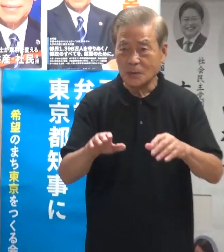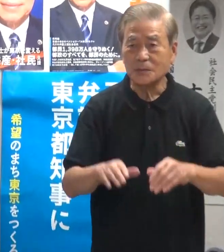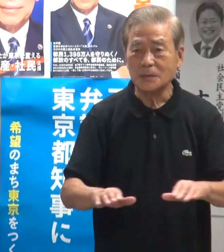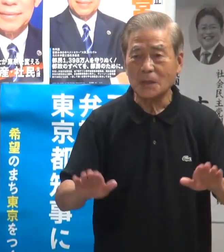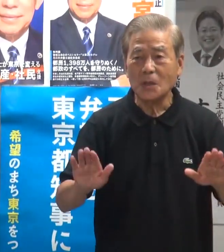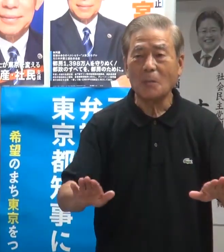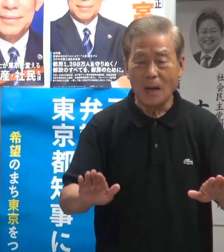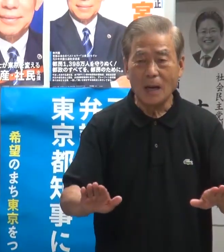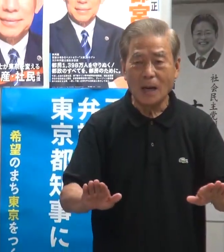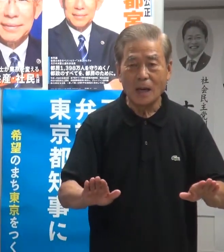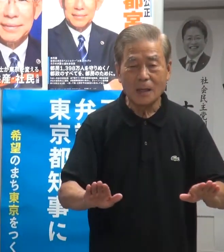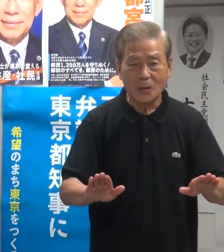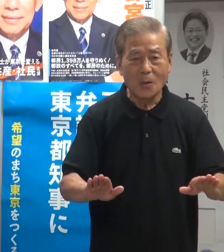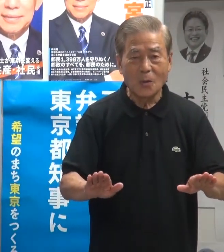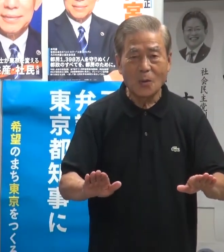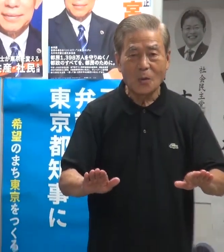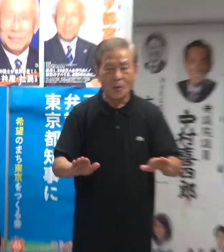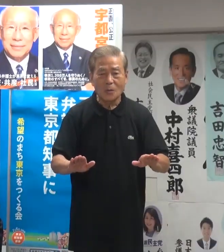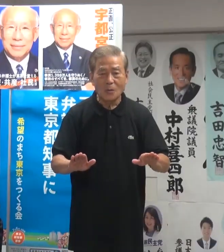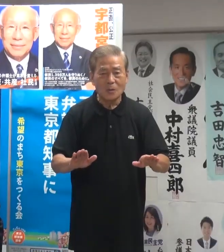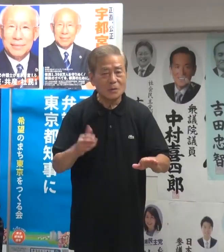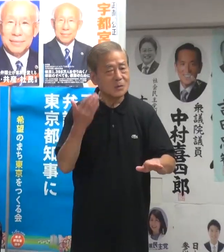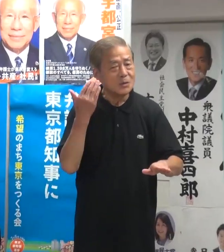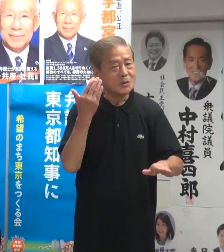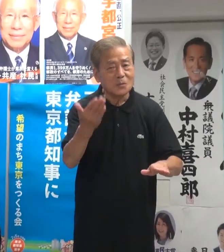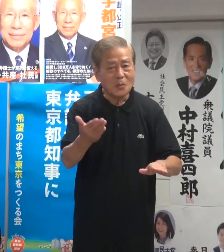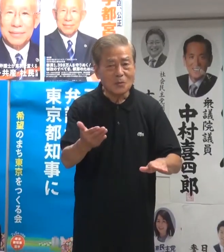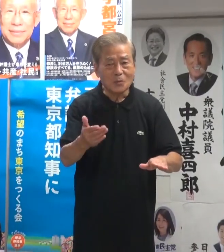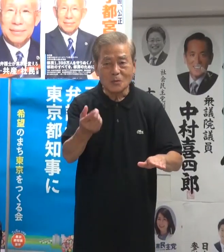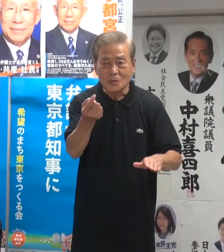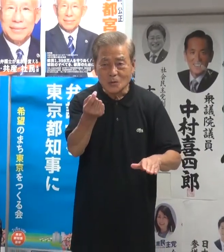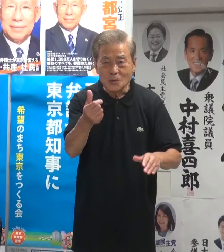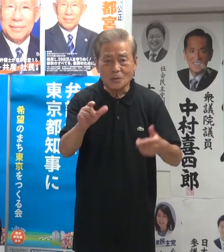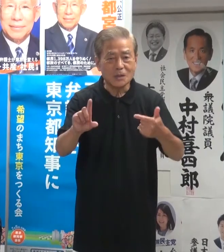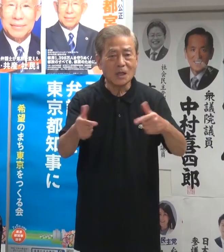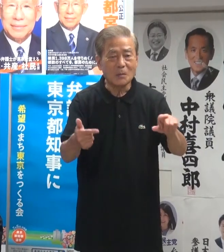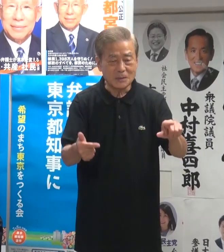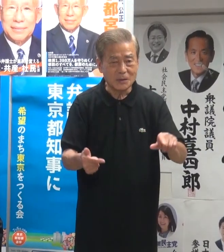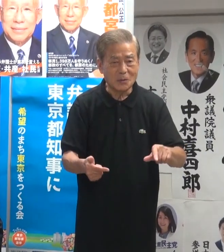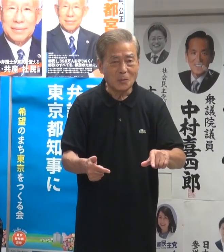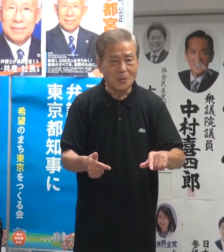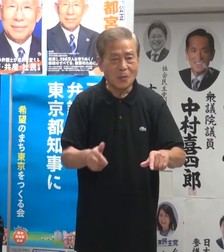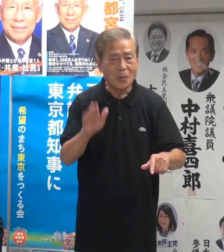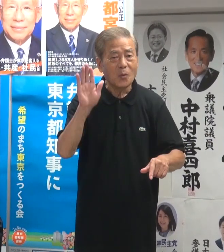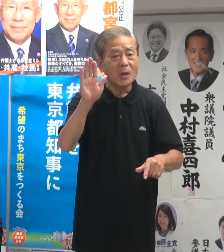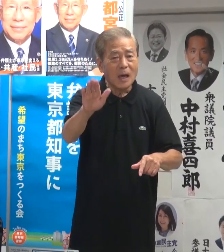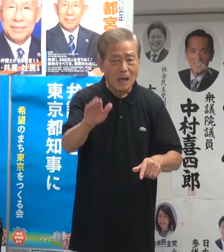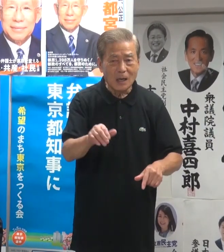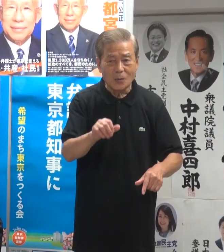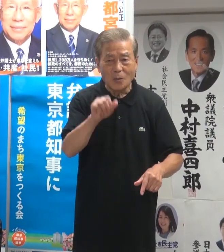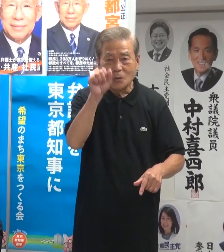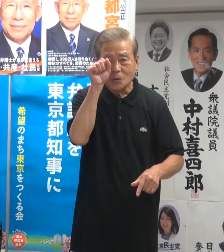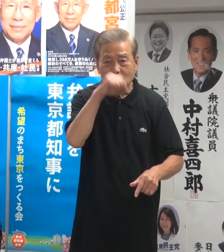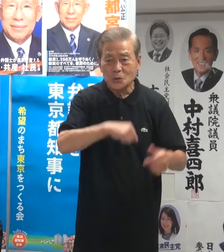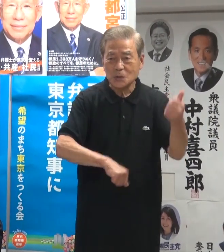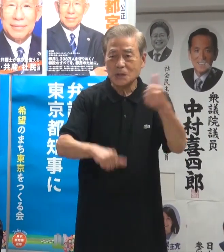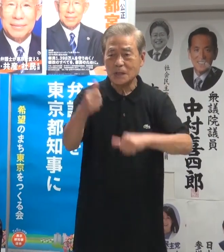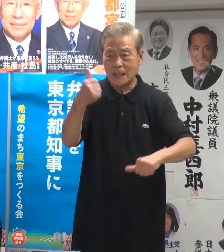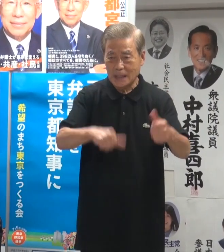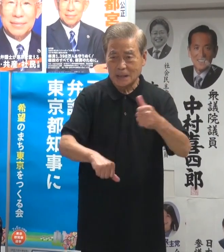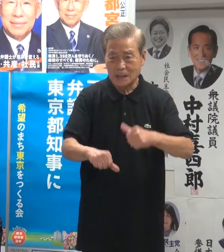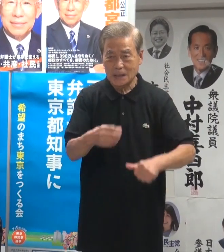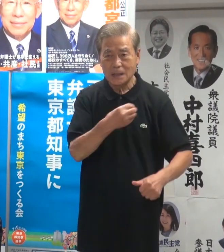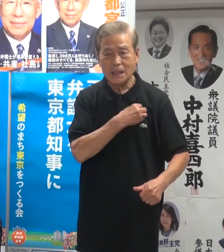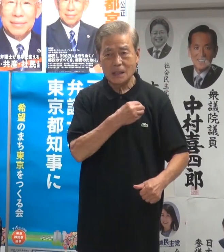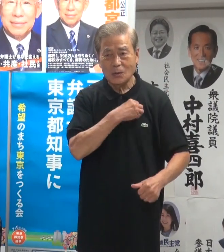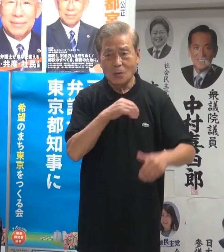の質問からちょっとまた違うんですが、衆議院選挙につながるというお話もあったんですが、今回